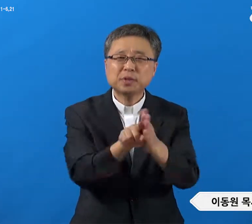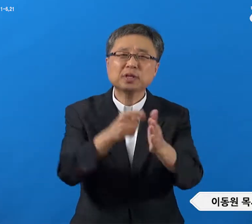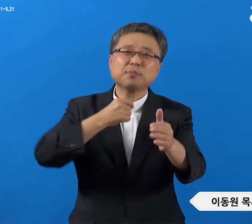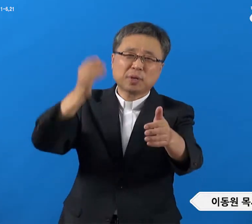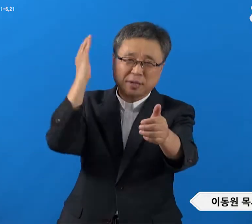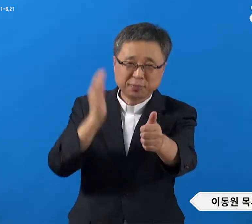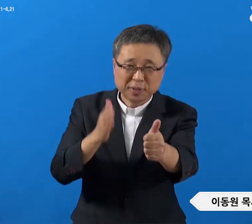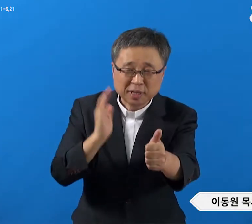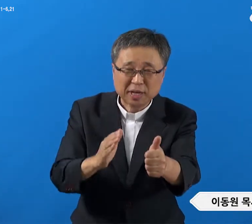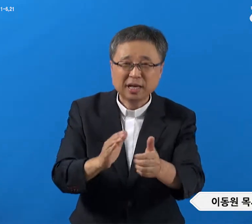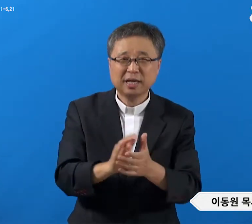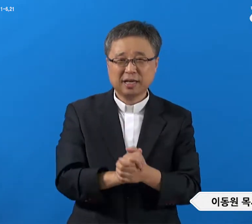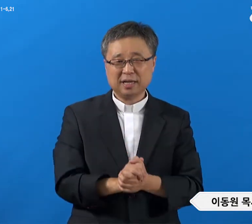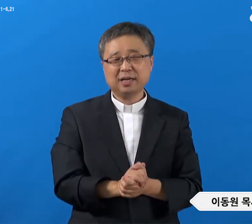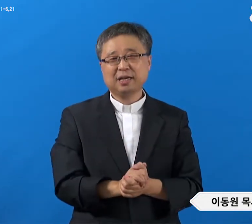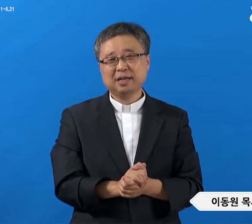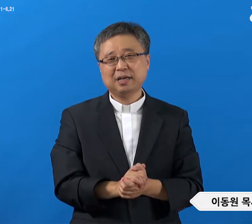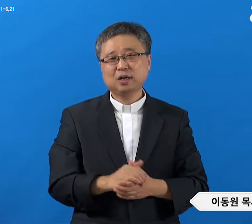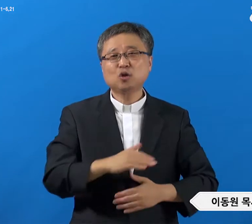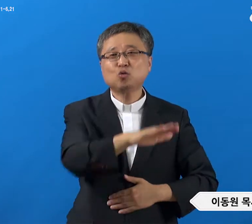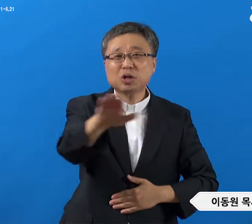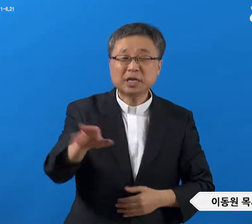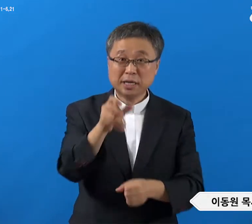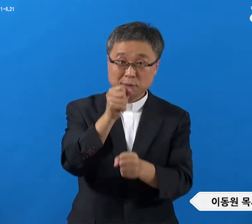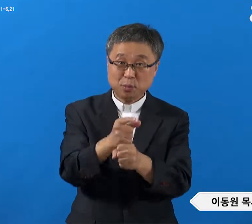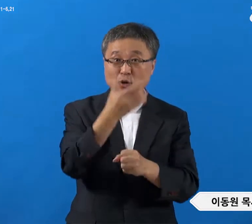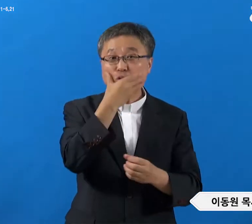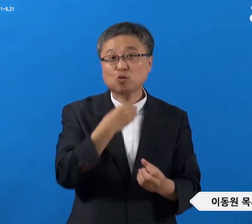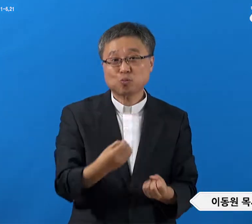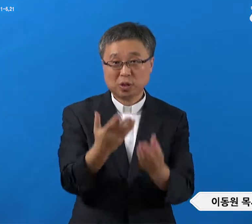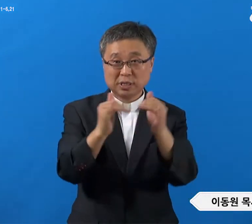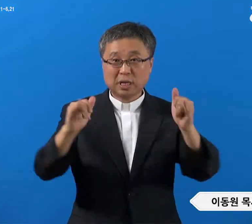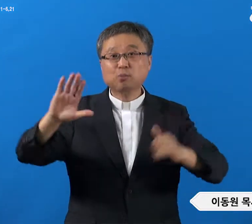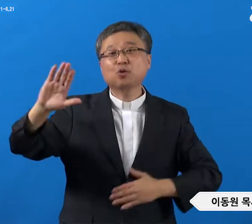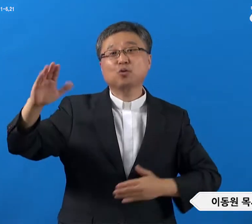바랍니다. 네, 우리는